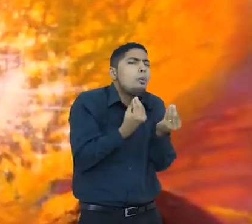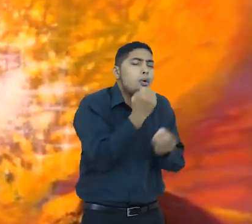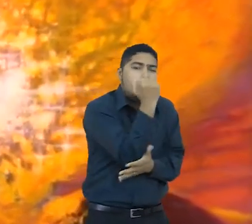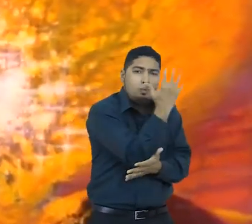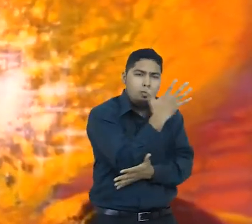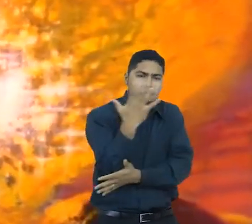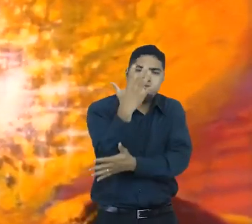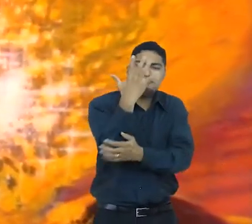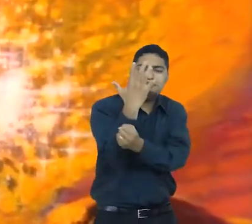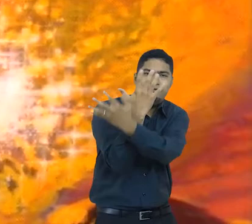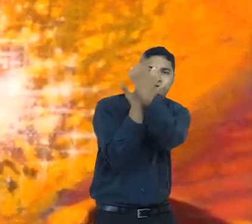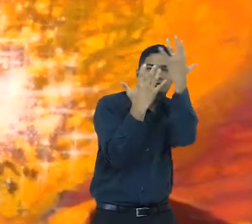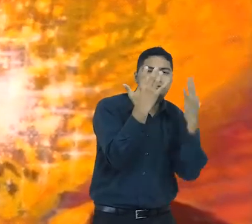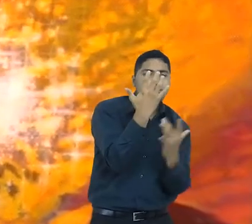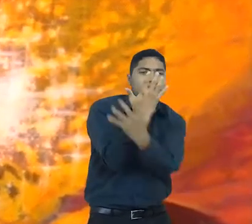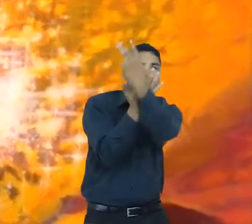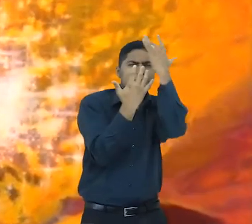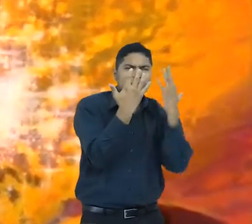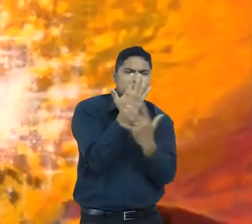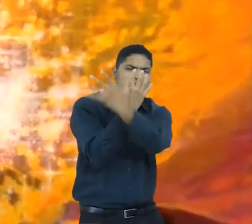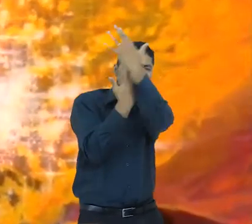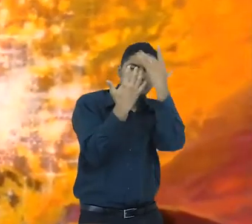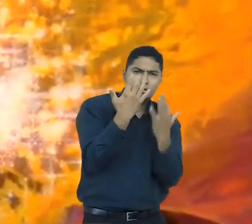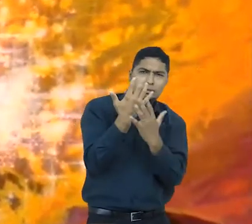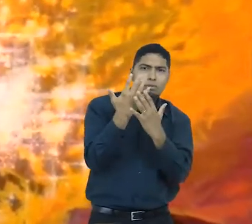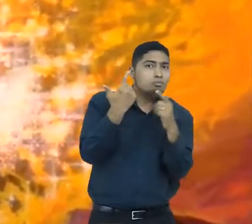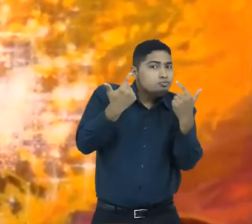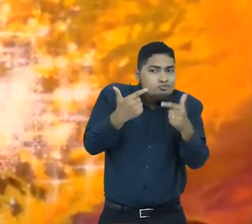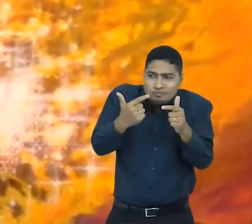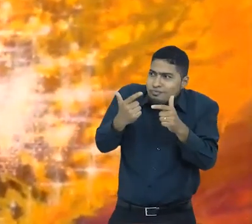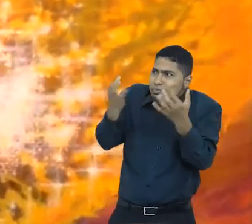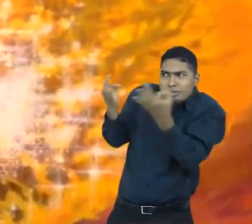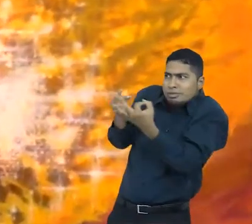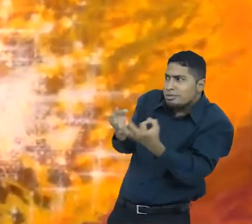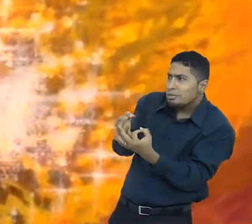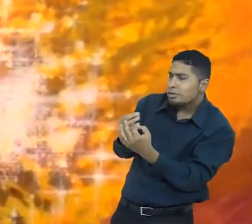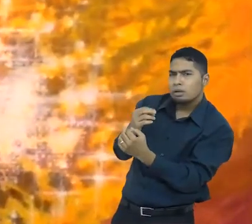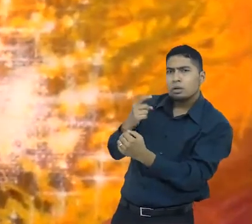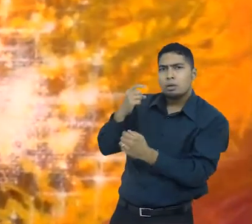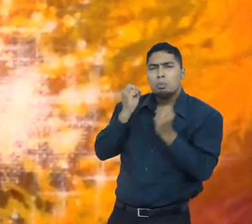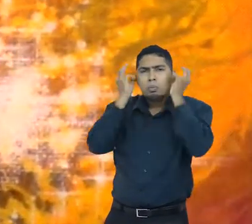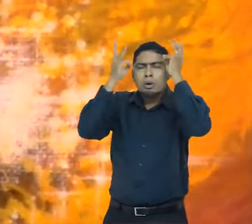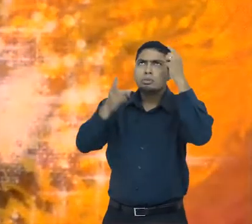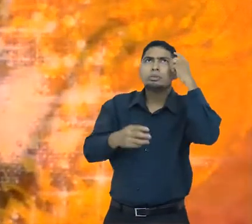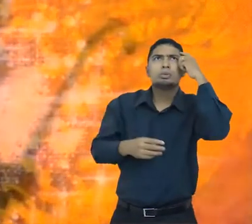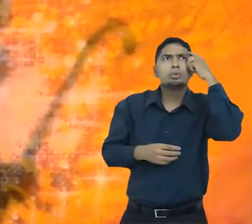no meio de um arbusto que estava em chamas. O arbusto estava pegando fogo, mas não se queimava. Moisés